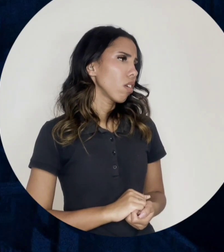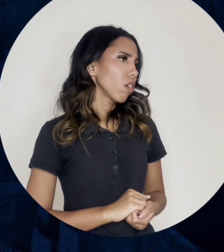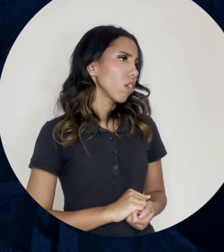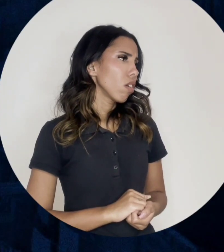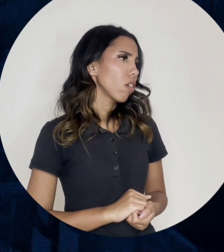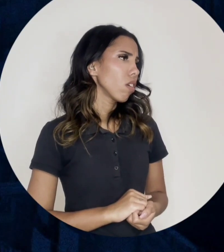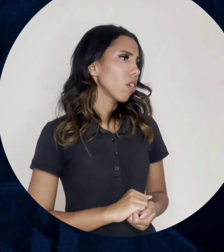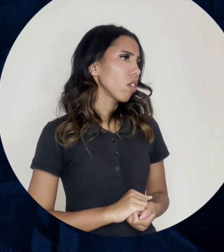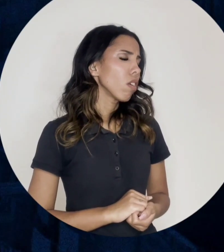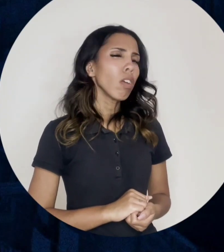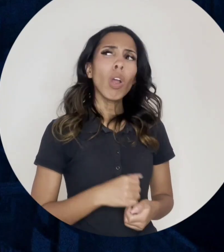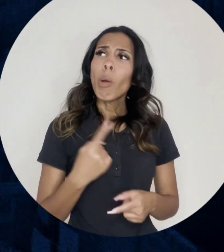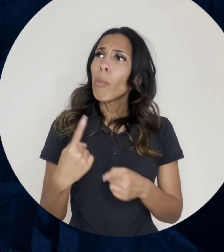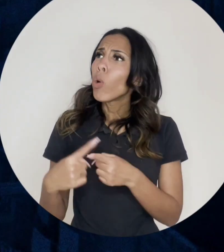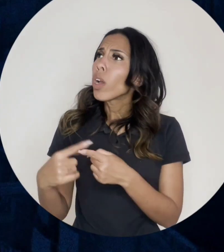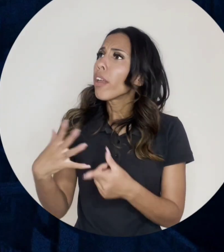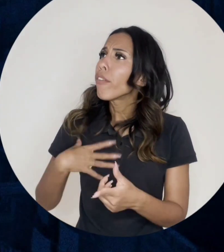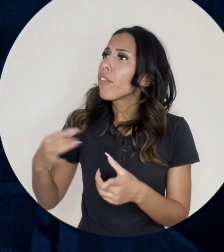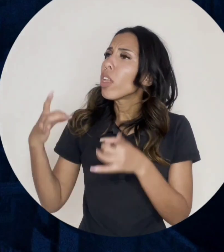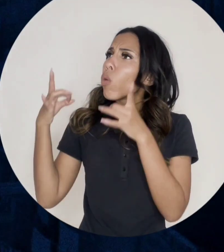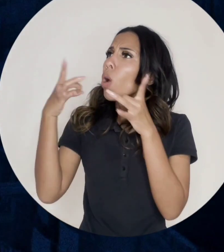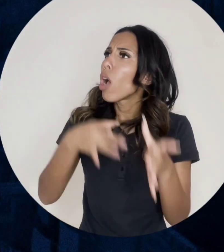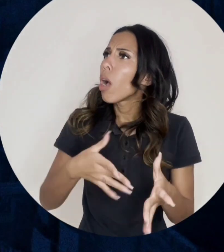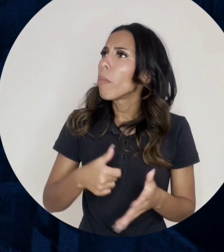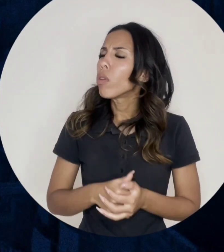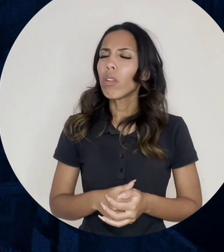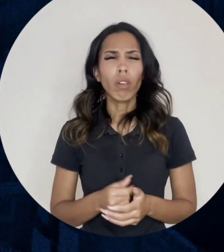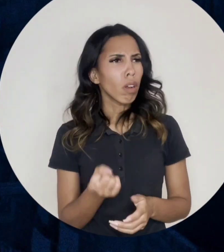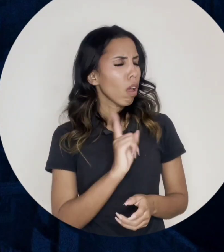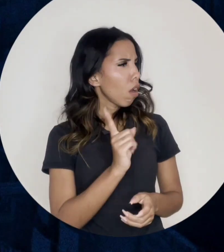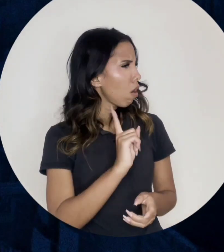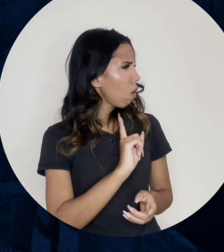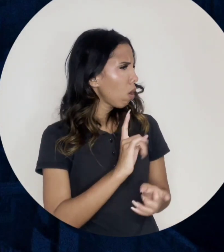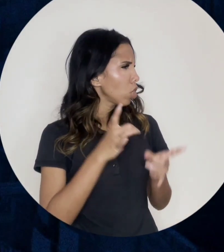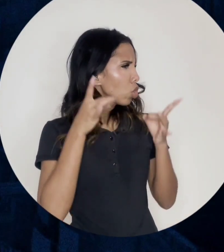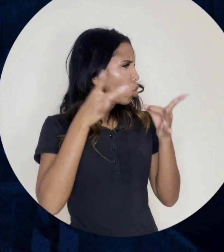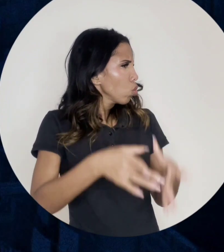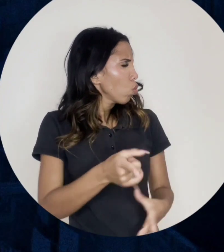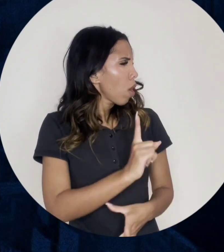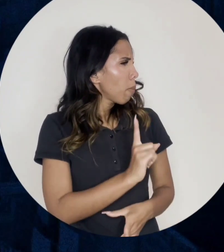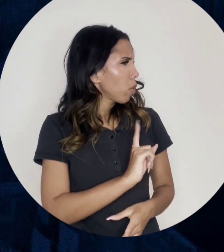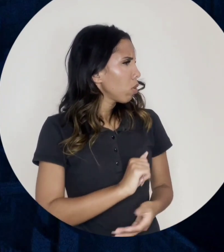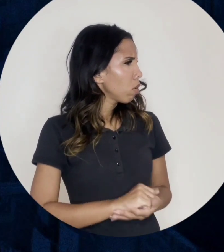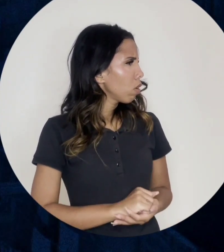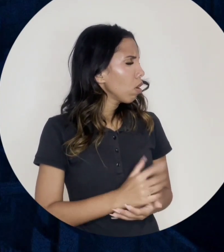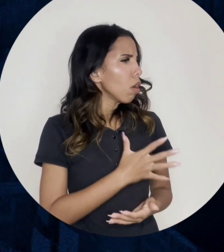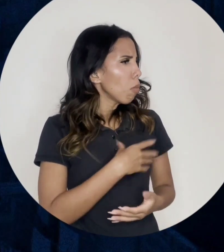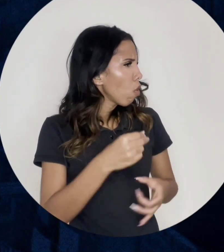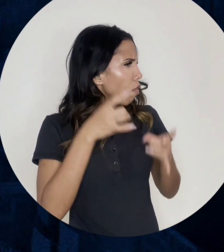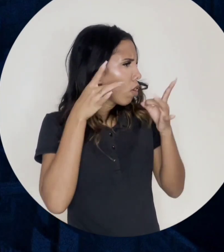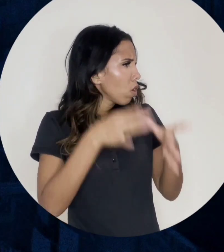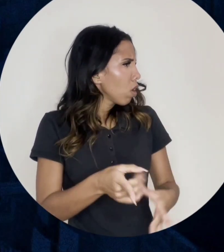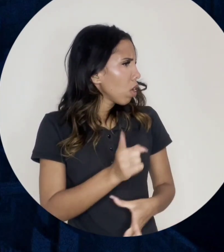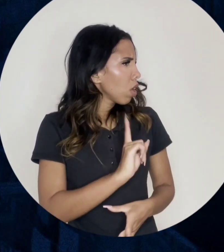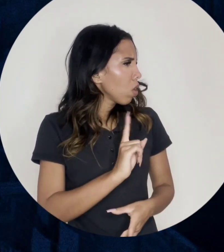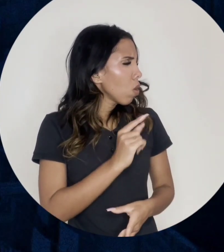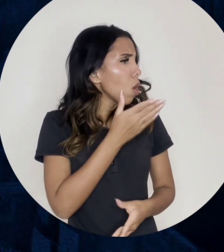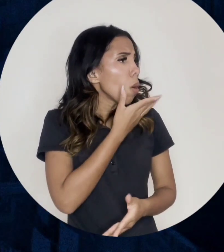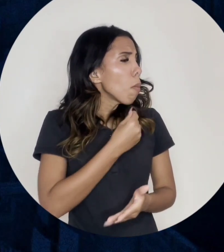os seus filhos abandonaram? Ela falou, não, a gente não abandonou, não. Meus filhos não abandonam, não. Meu marido